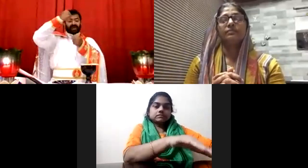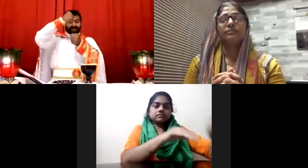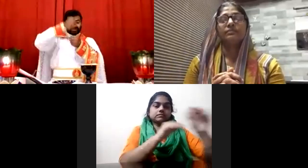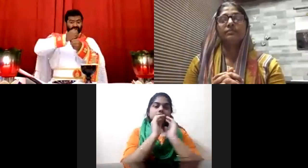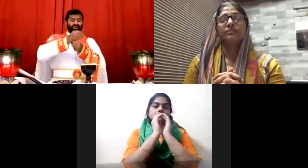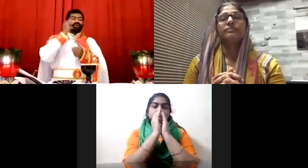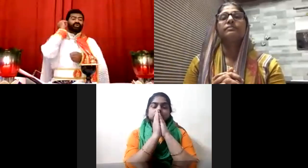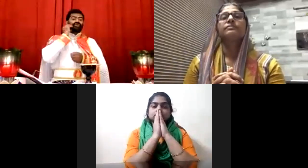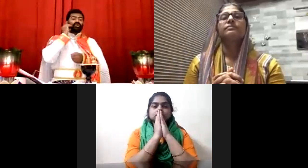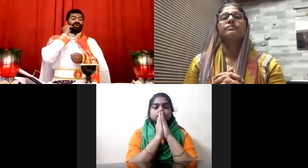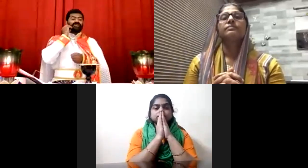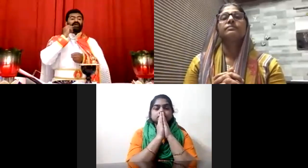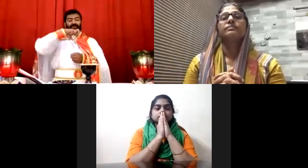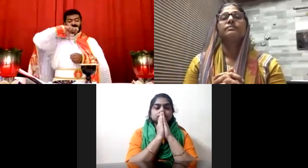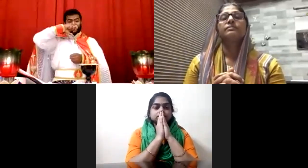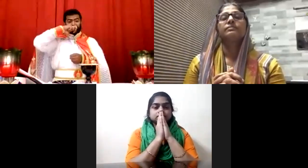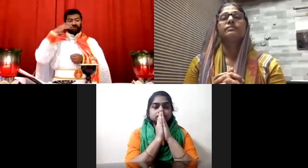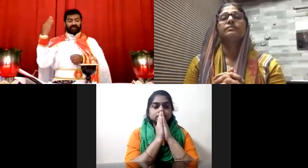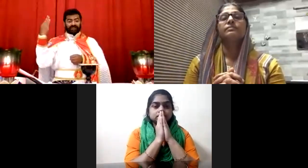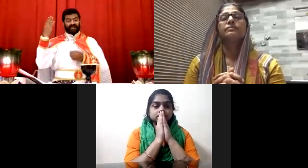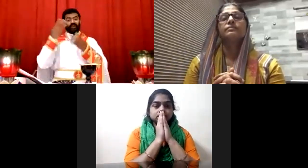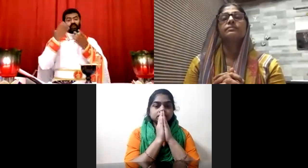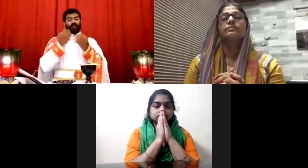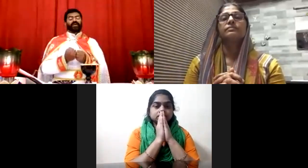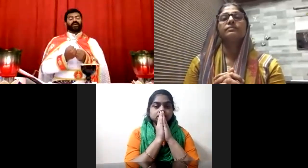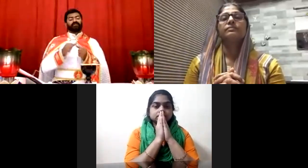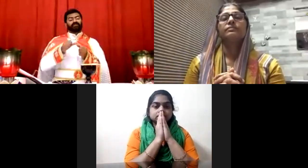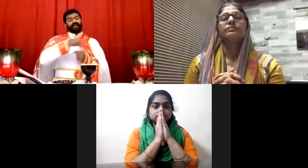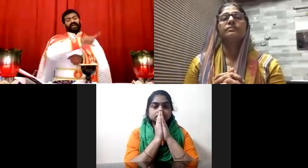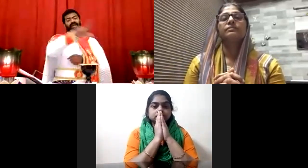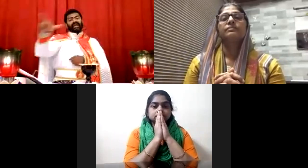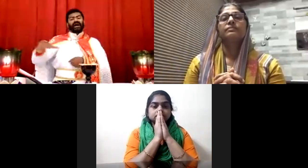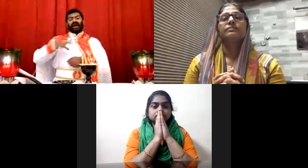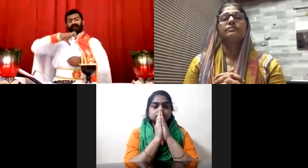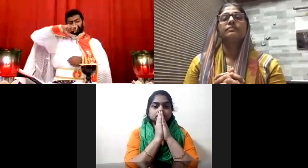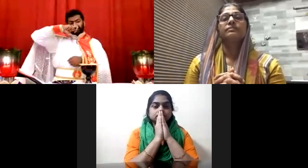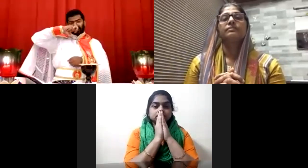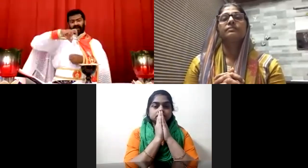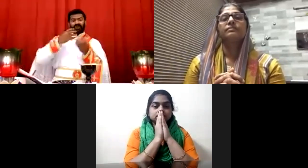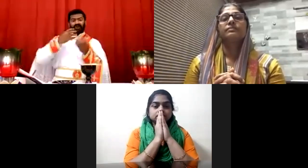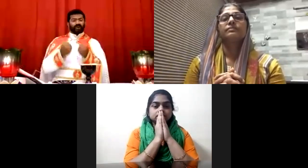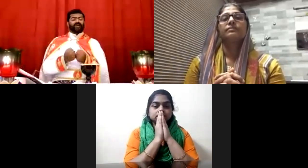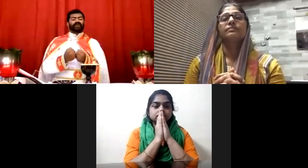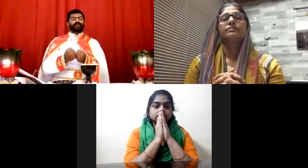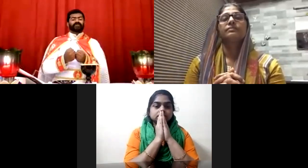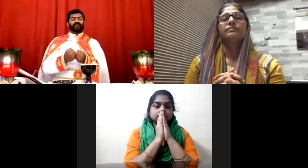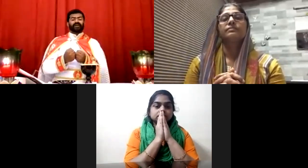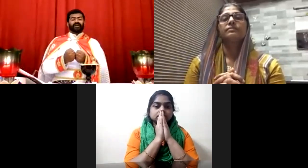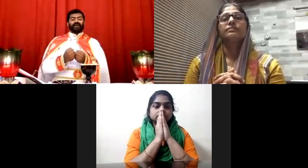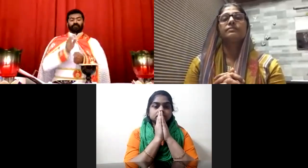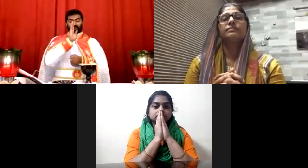പിതാവുമായ ജോർജ് മെത്രാപ്പൊലീത്തായ്ക്ക് വേണ്ടിയും എല്ലാ മെത്രാന്മാർക്കു വേണ്ടിയും